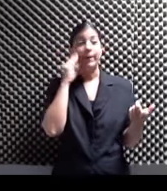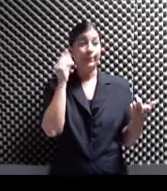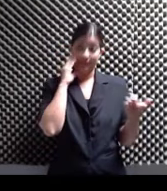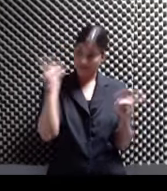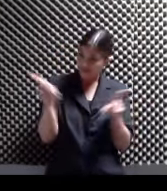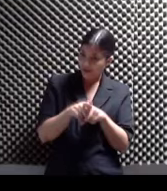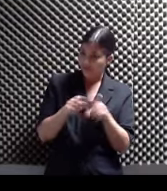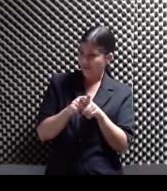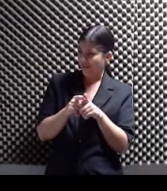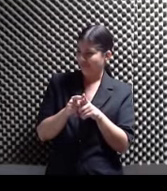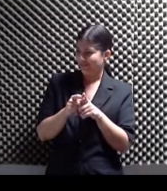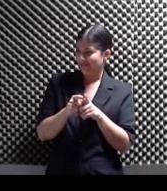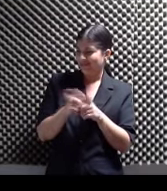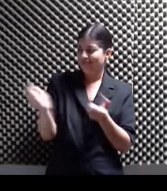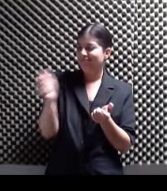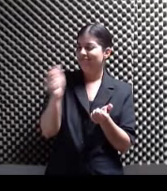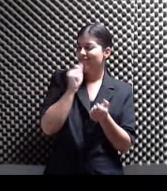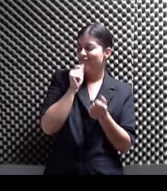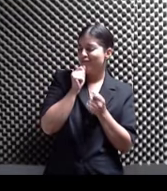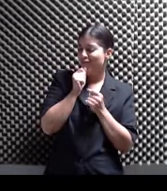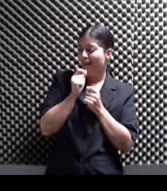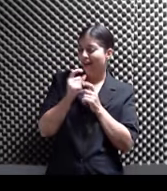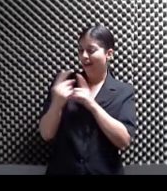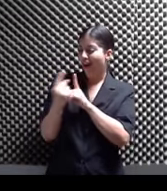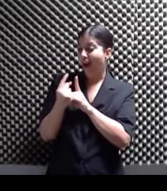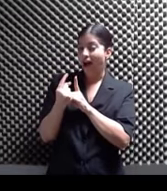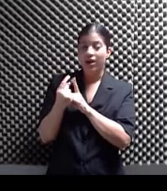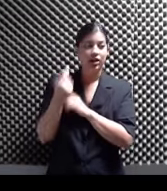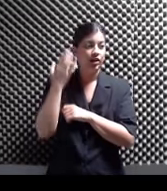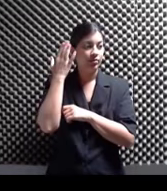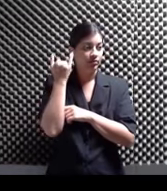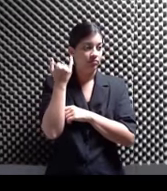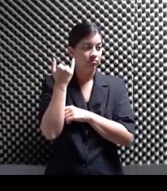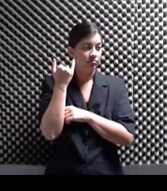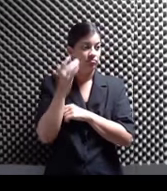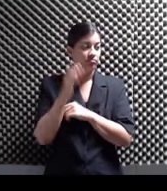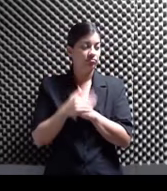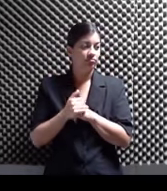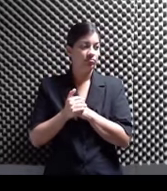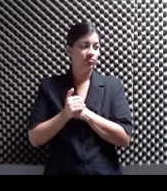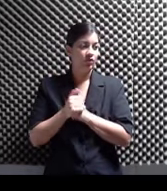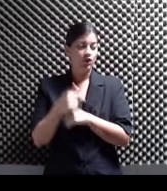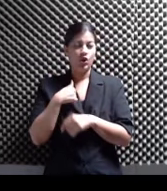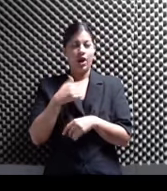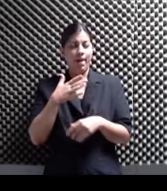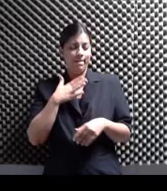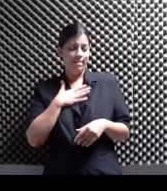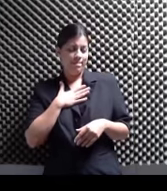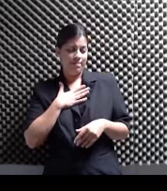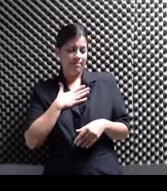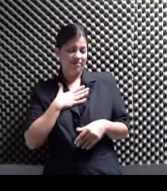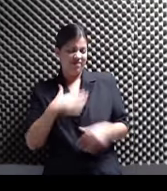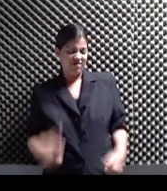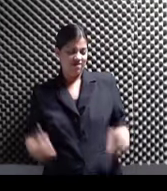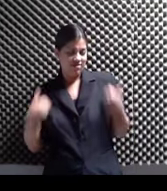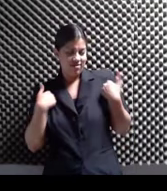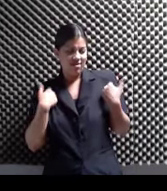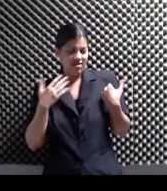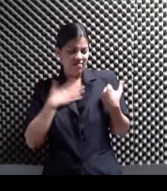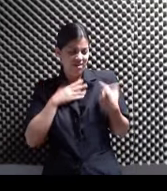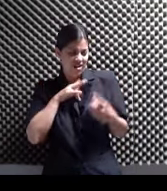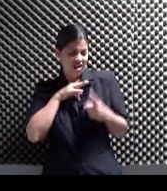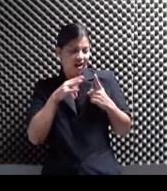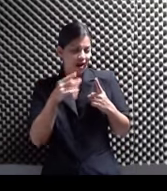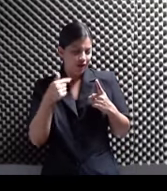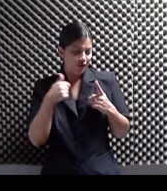es más personal, porque tú lo vas a modificar a tu entorno, ¿no? A tu gusto, y entonces pues obviamente vas a